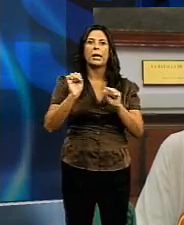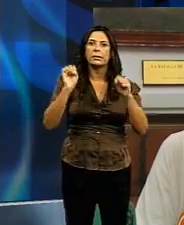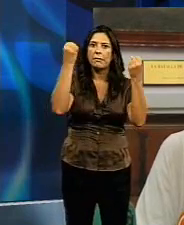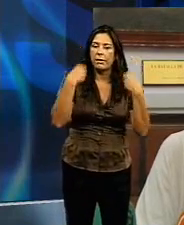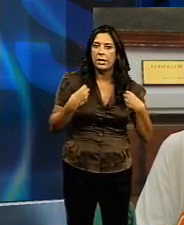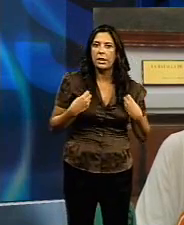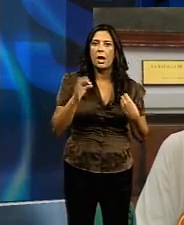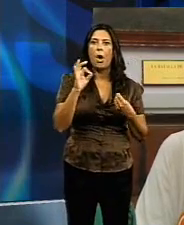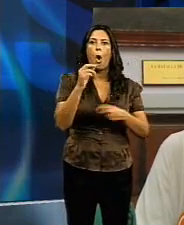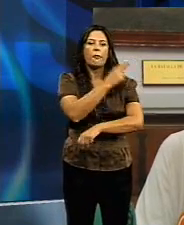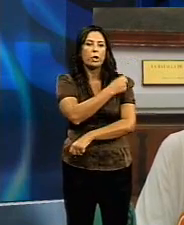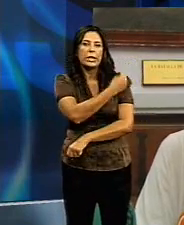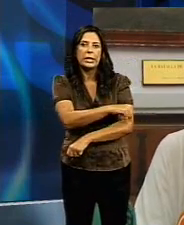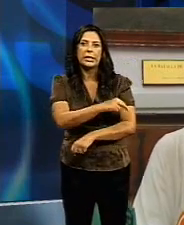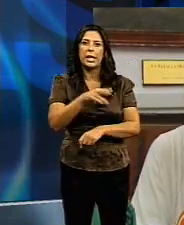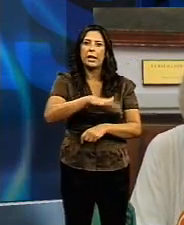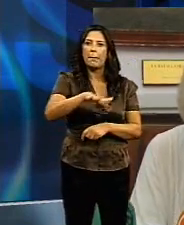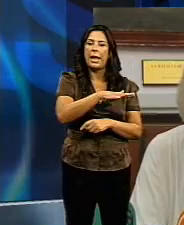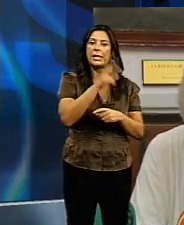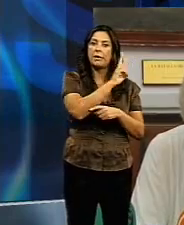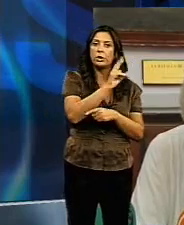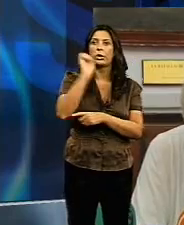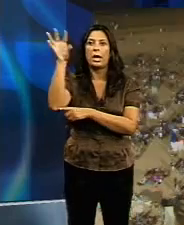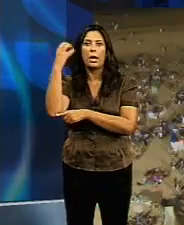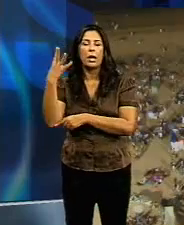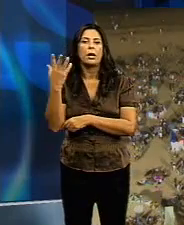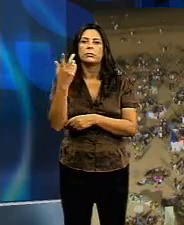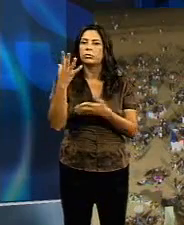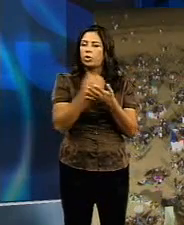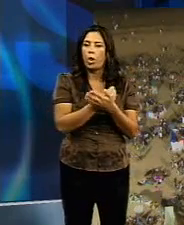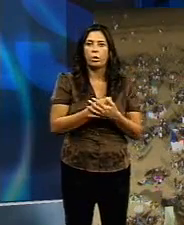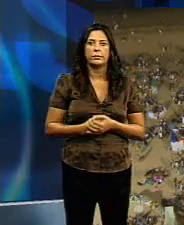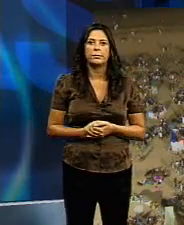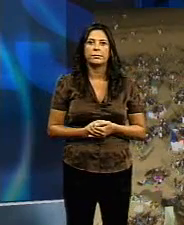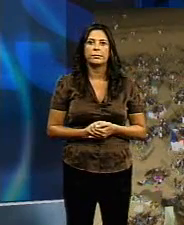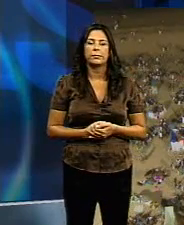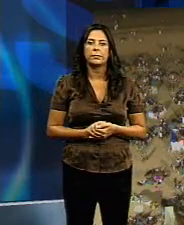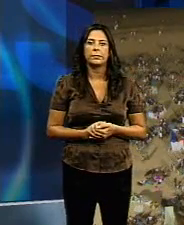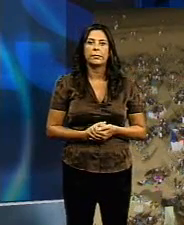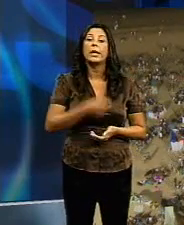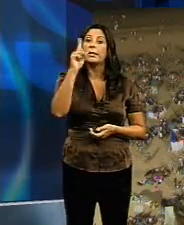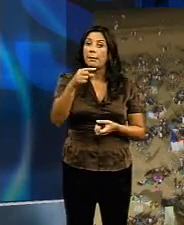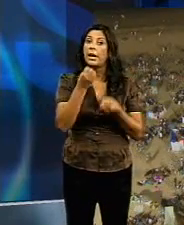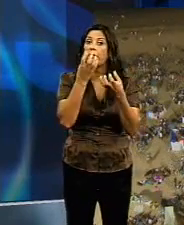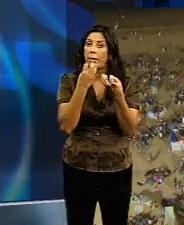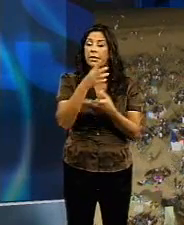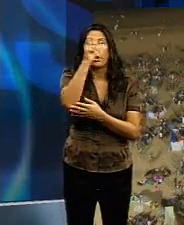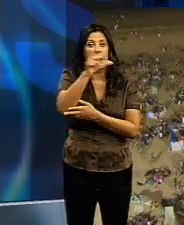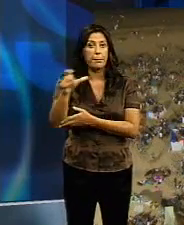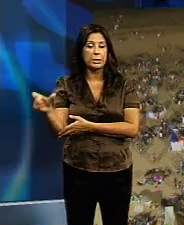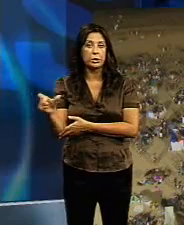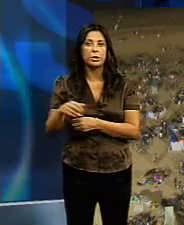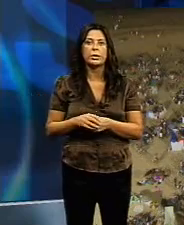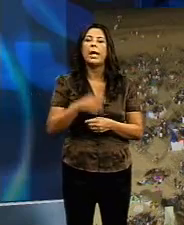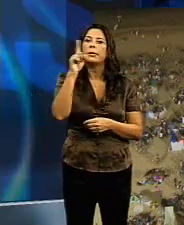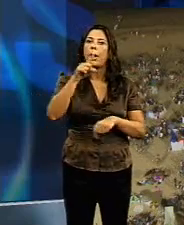los botiquines de la playa Victoria y la Caleta con sus medios materiales y humanos. En este despliegue también se incluye la información al ciudadano sobre el